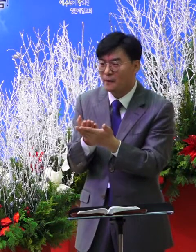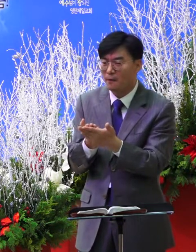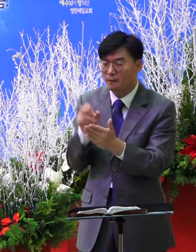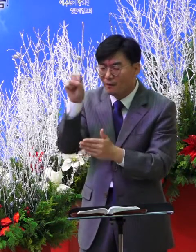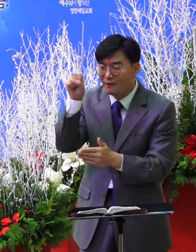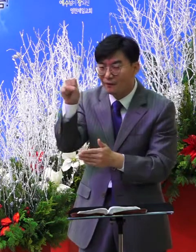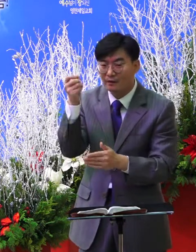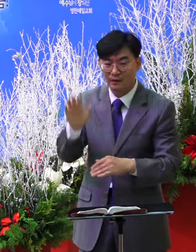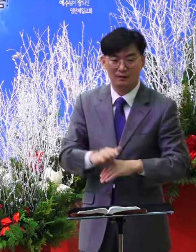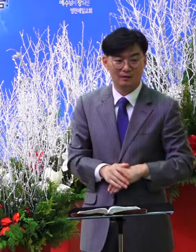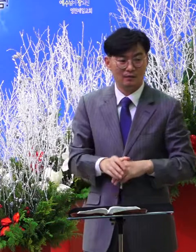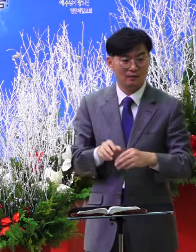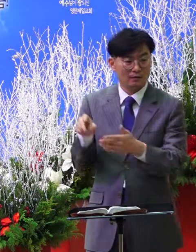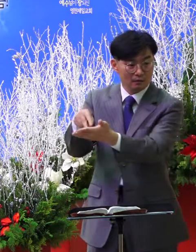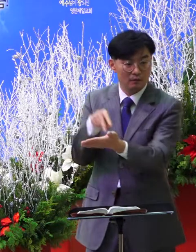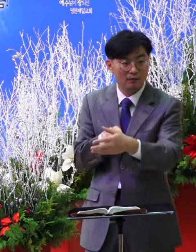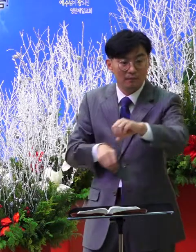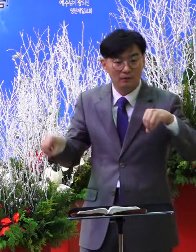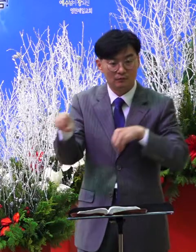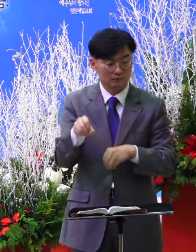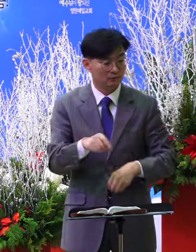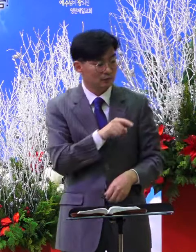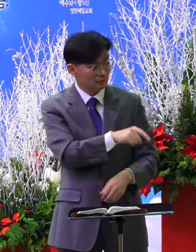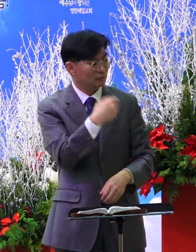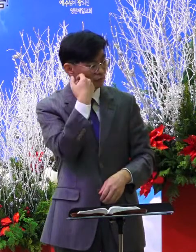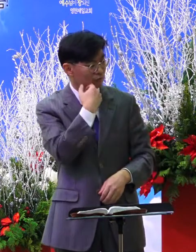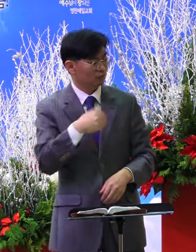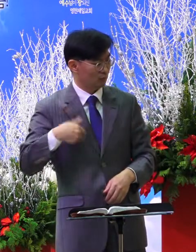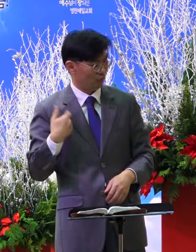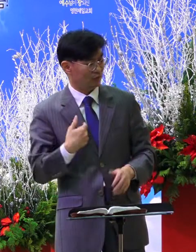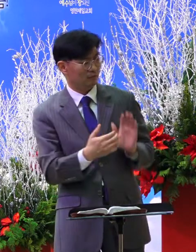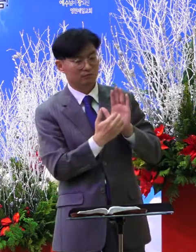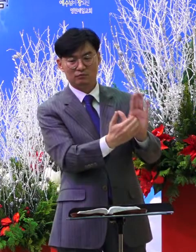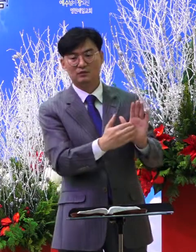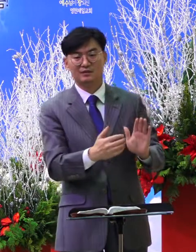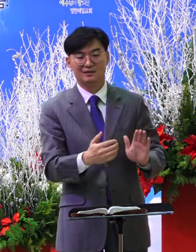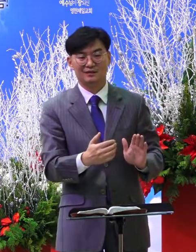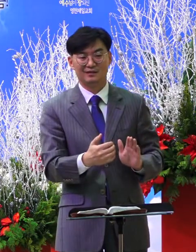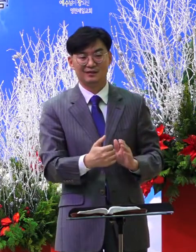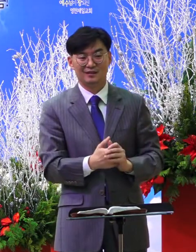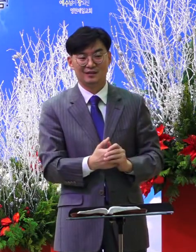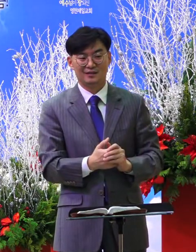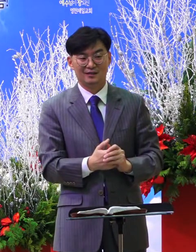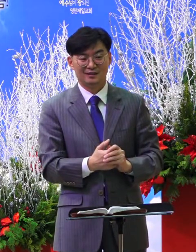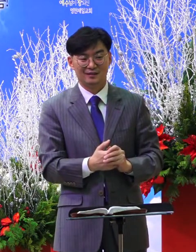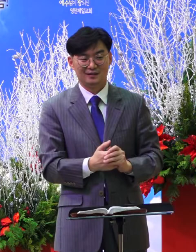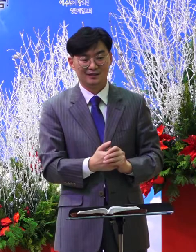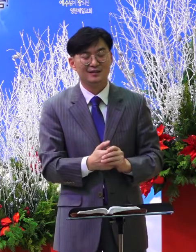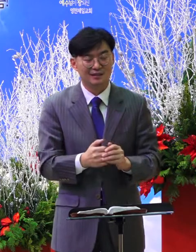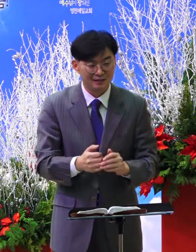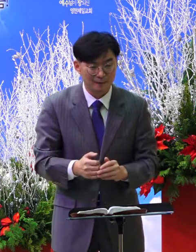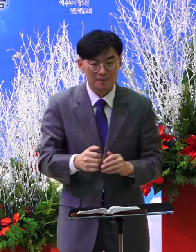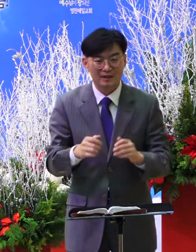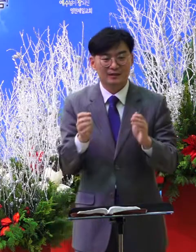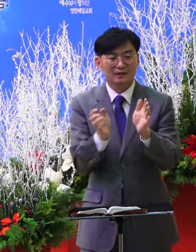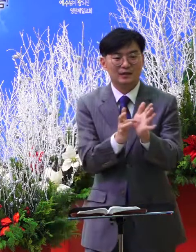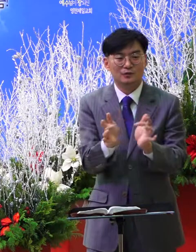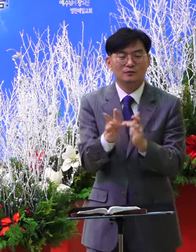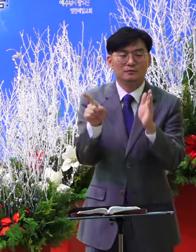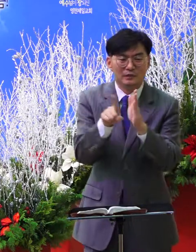치욕스럽고 비참하고 무서운 일이겠습니까? 사랑하는 여러분, 저 여러분 모두가 이